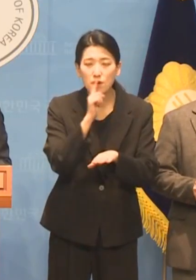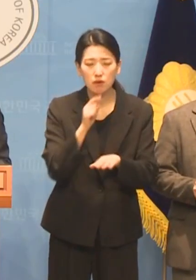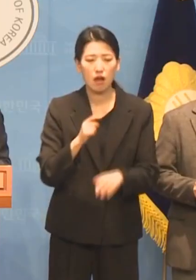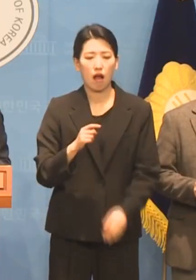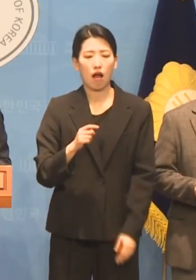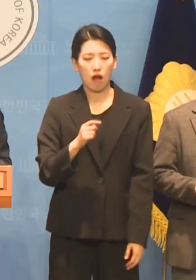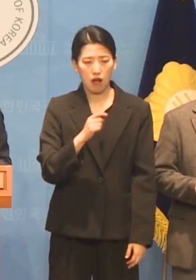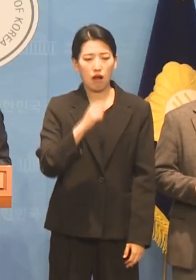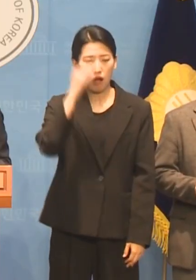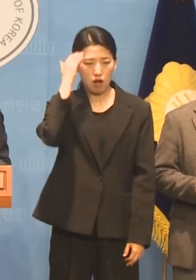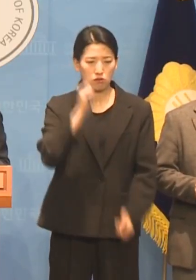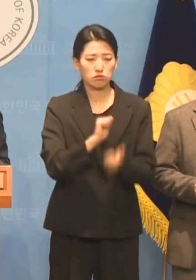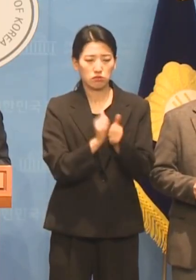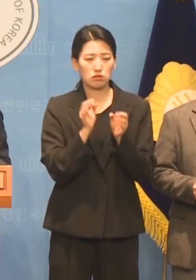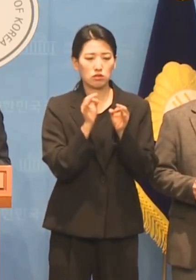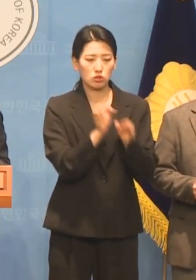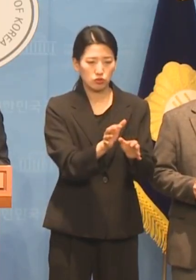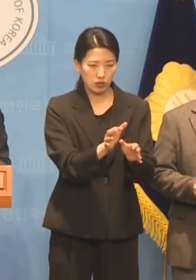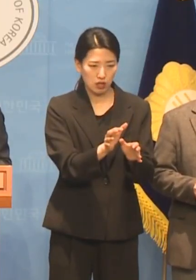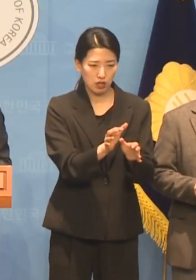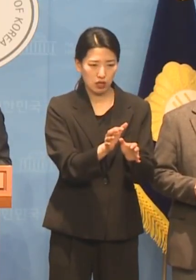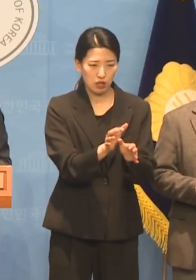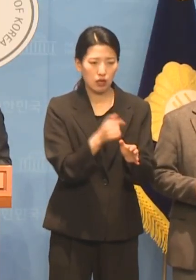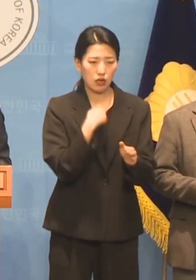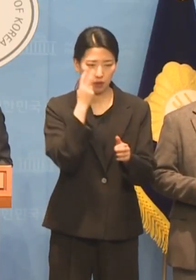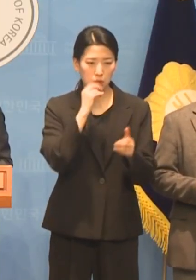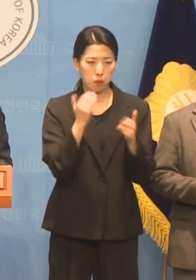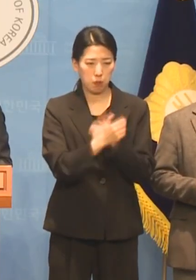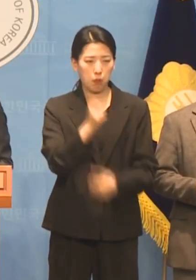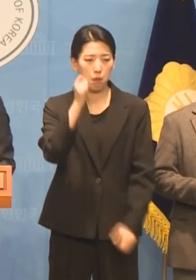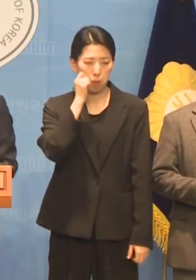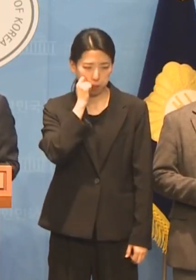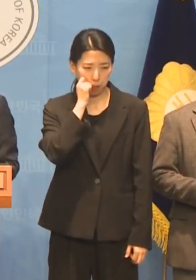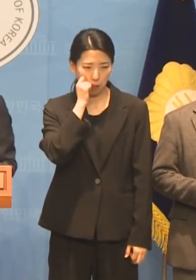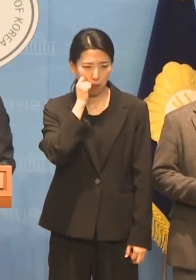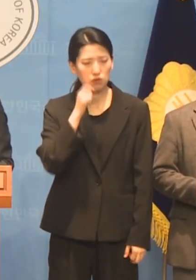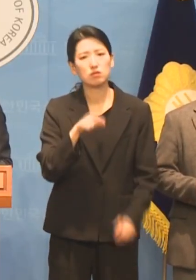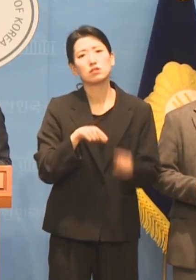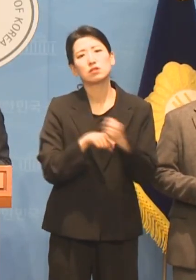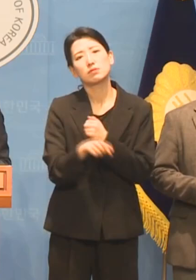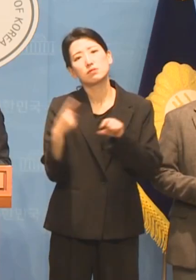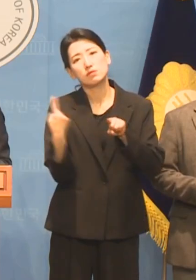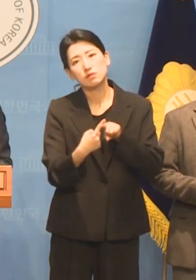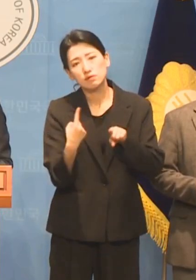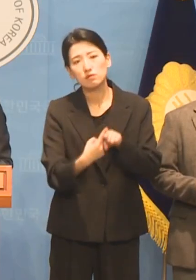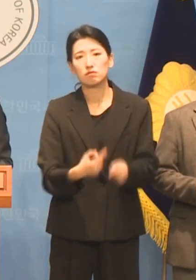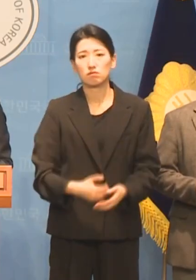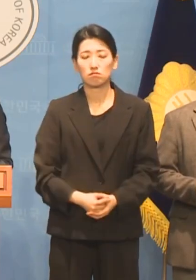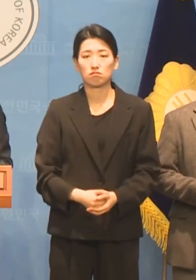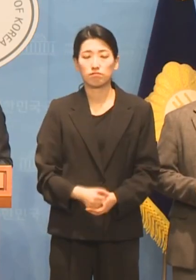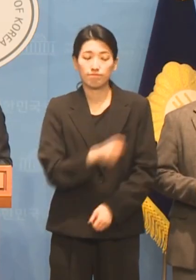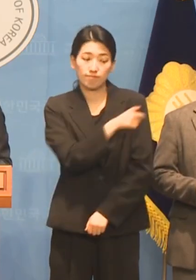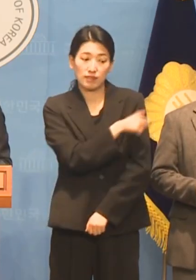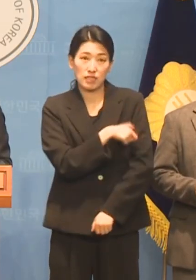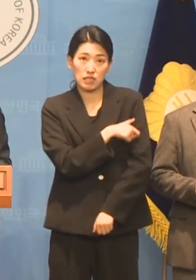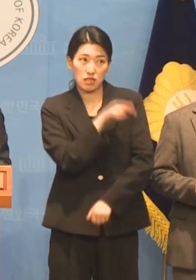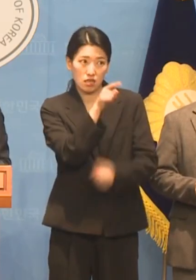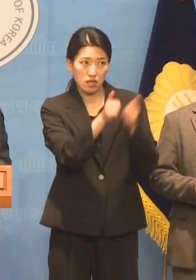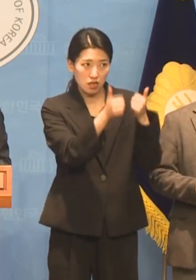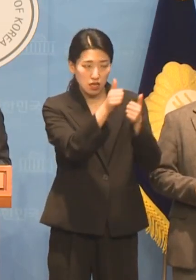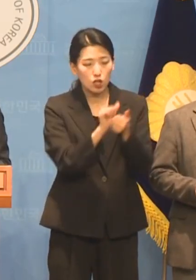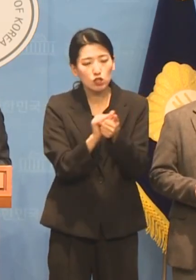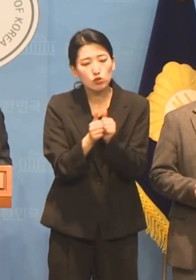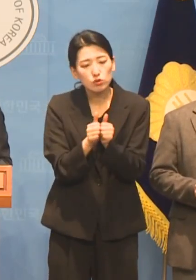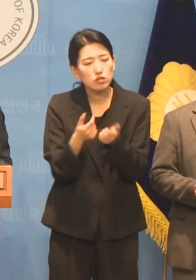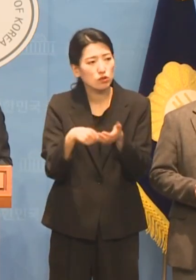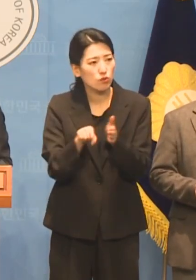보호받지 못한다고 전 세계에 광고하는 것이나 다름이 없습니다. 이사에게 주주에 대한 충실 의무를